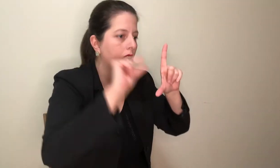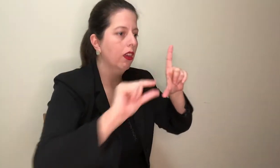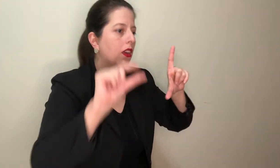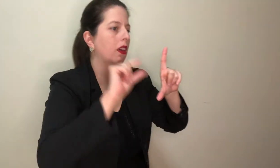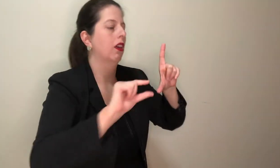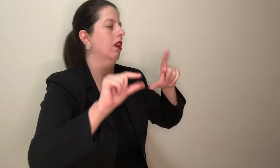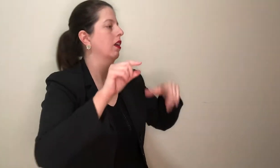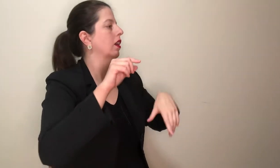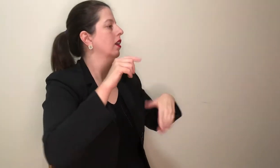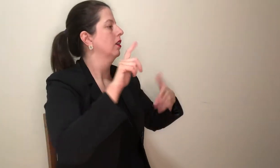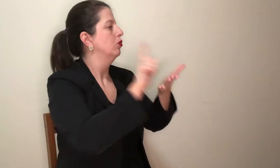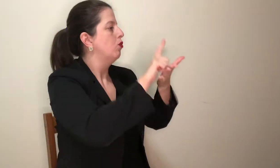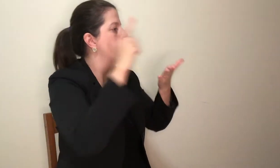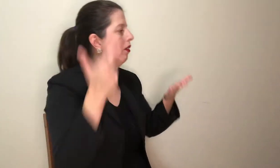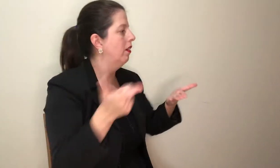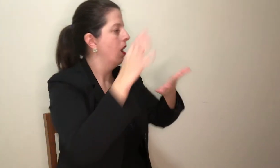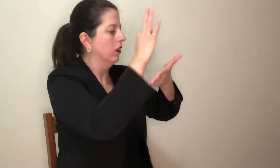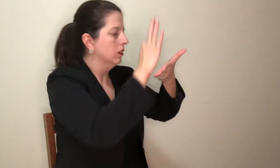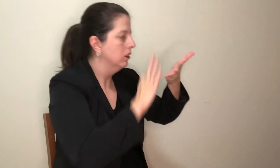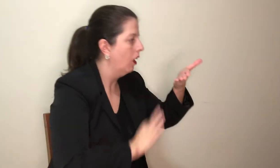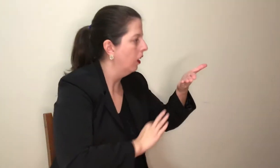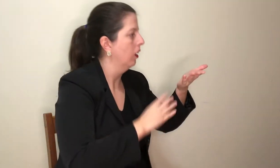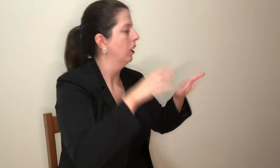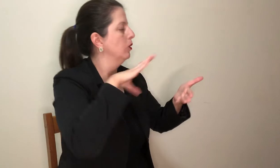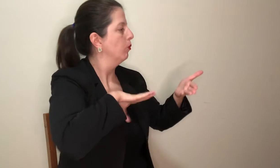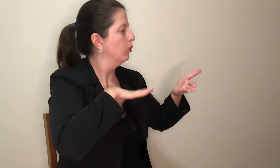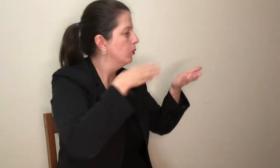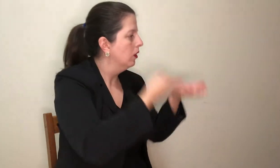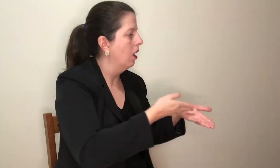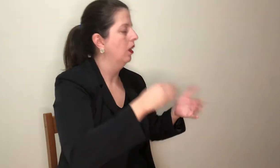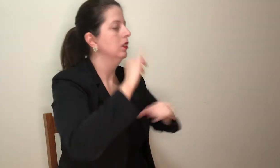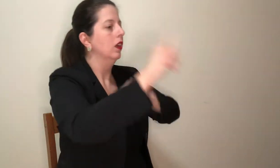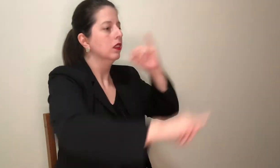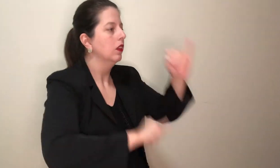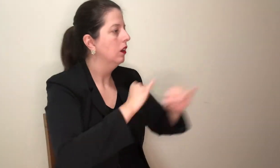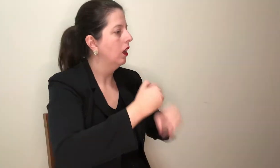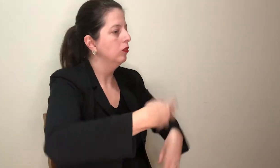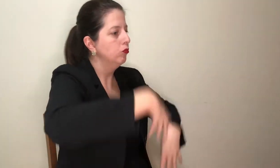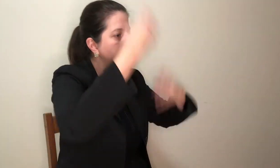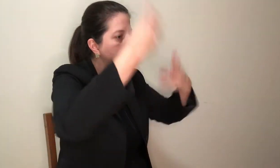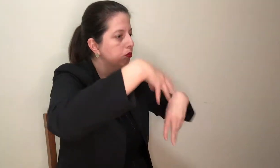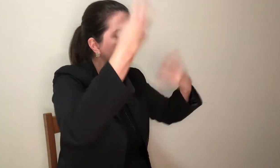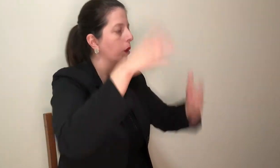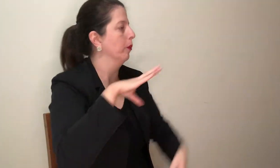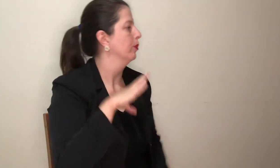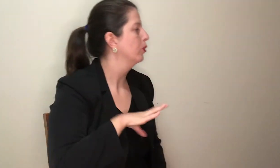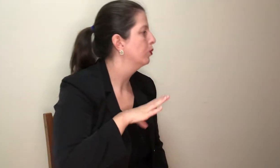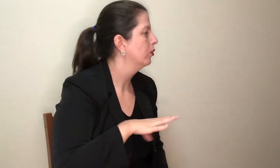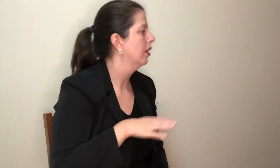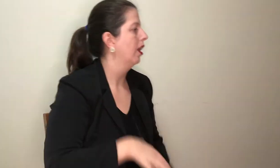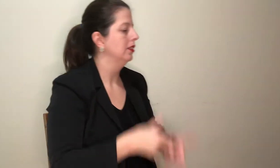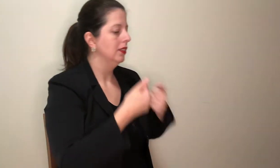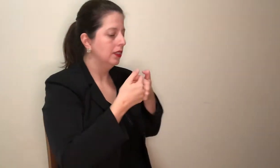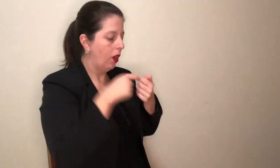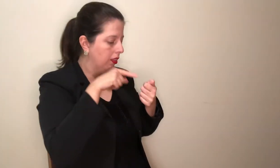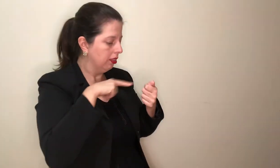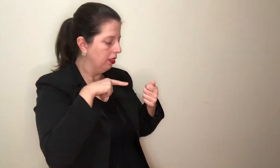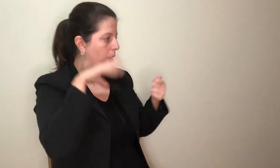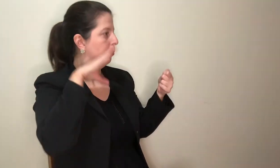em português. A maioria dos textos da internet está em português. As mensagens são em português. Então essas palavras